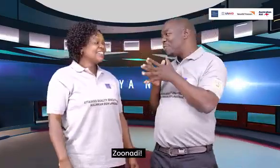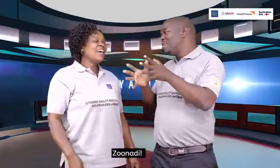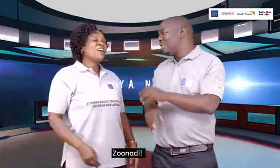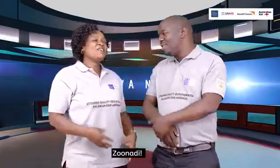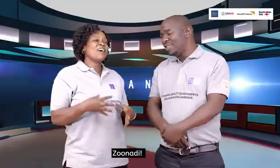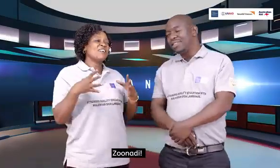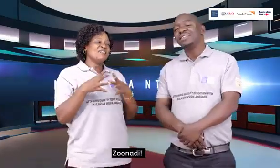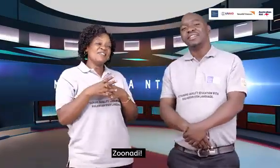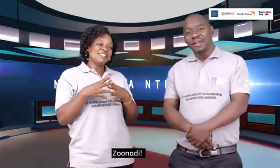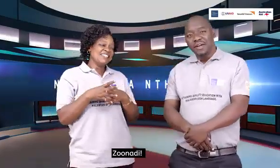Zoonadi.